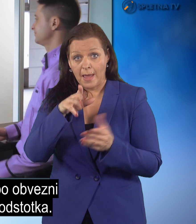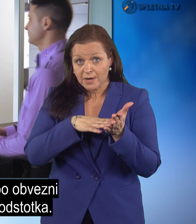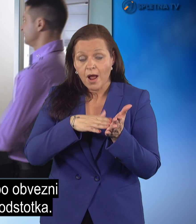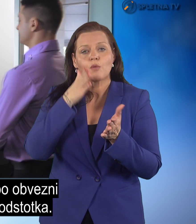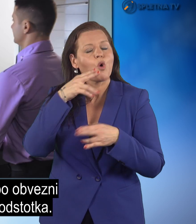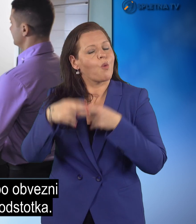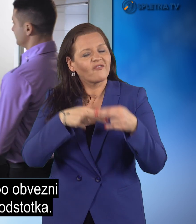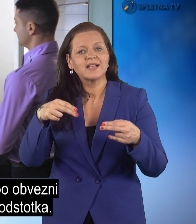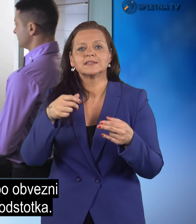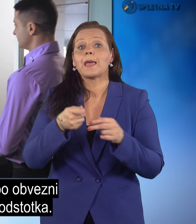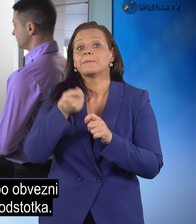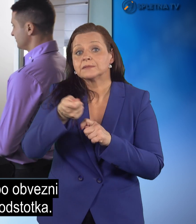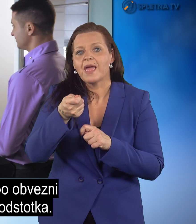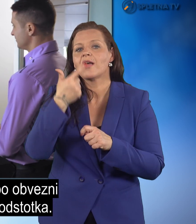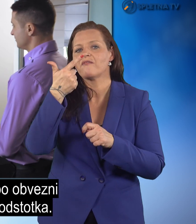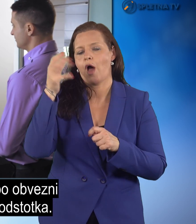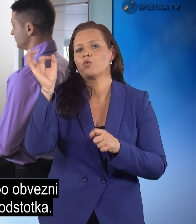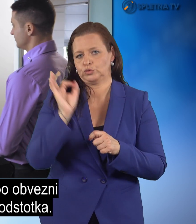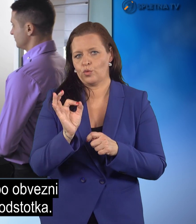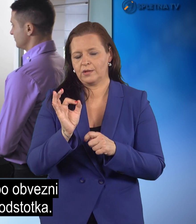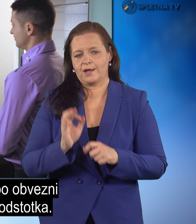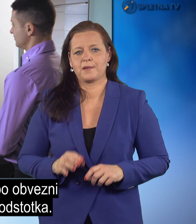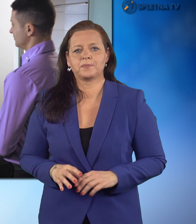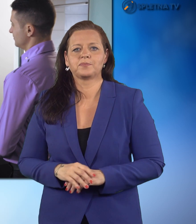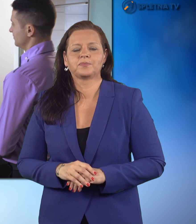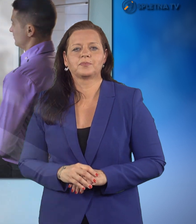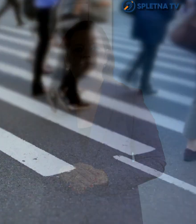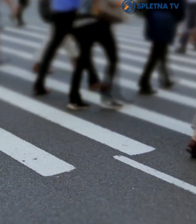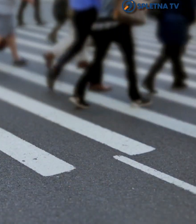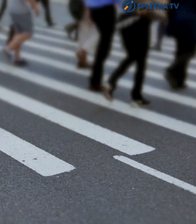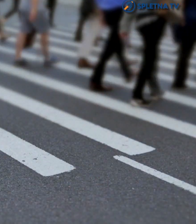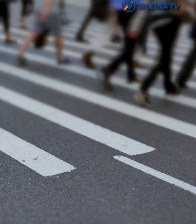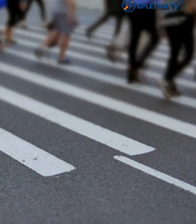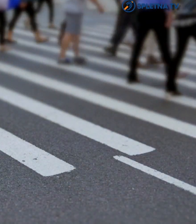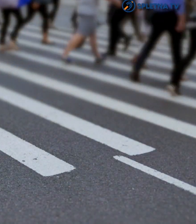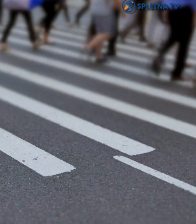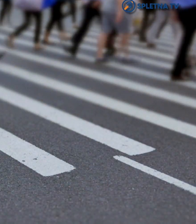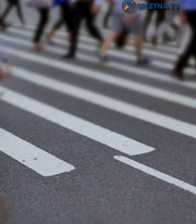tem primeru bo obvezni prispevek 2%.